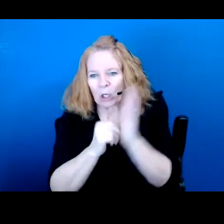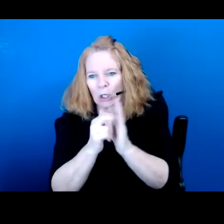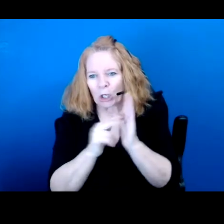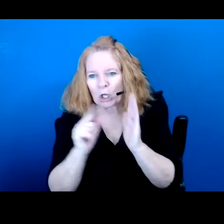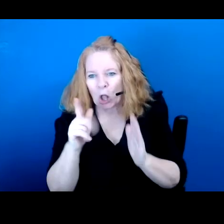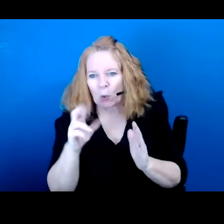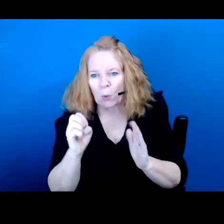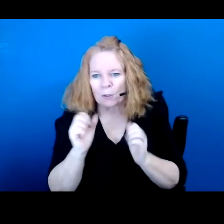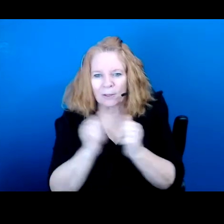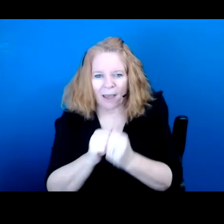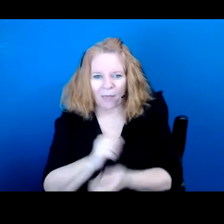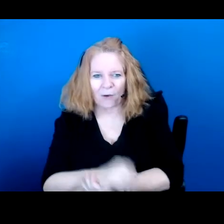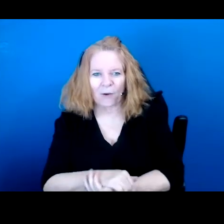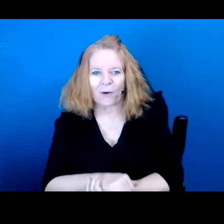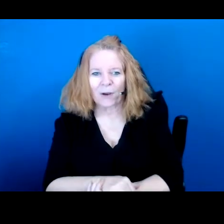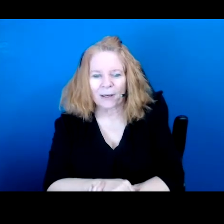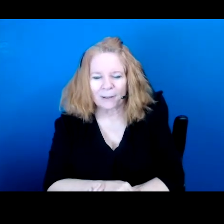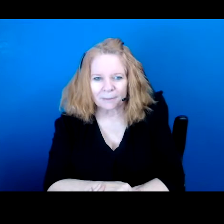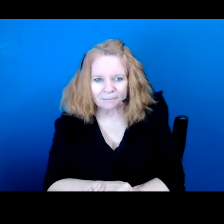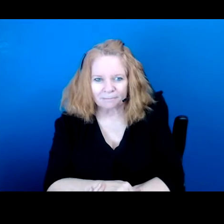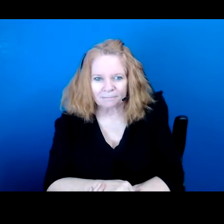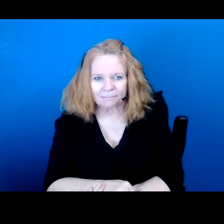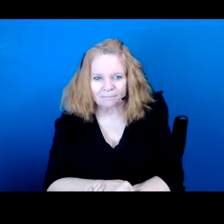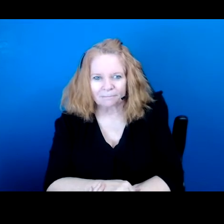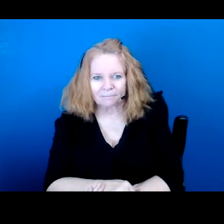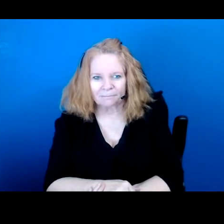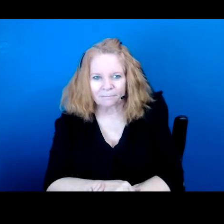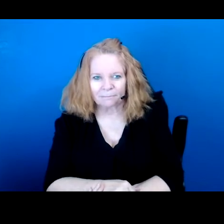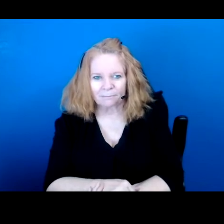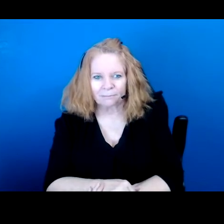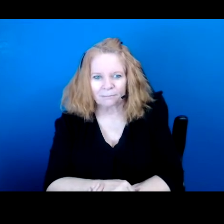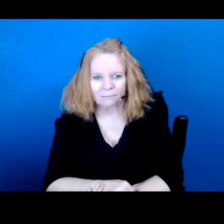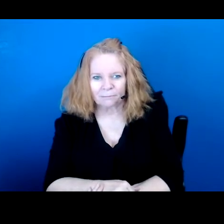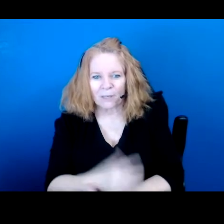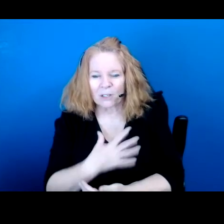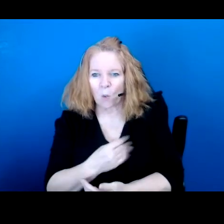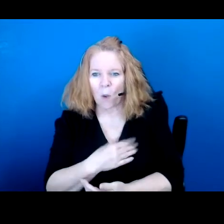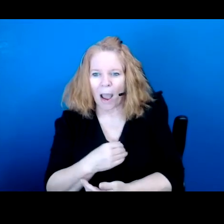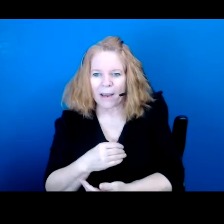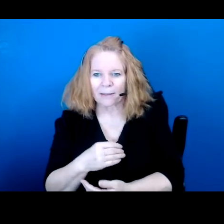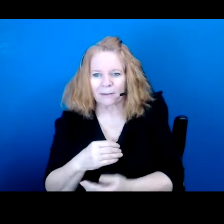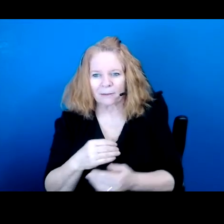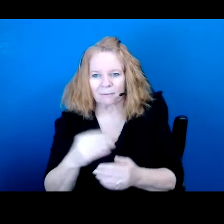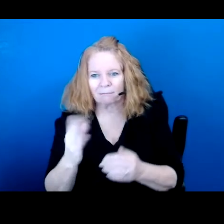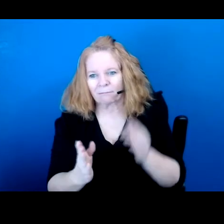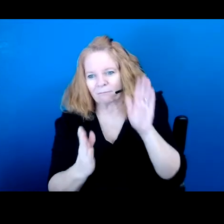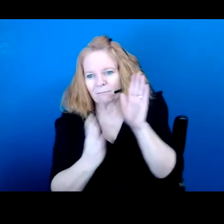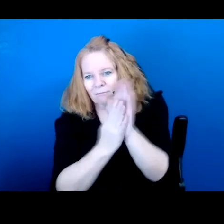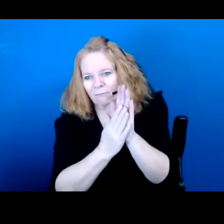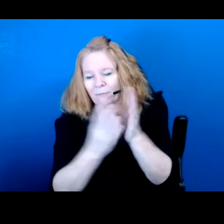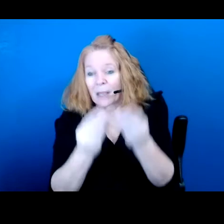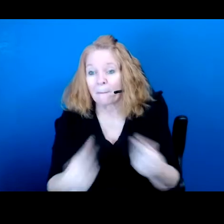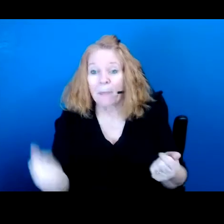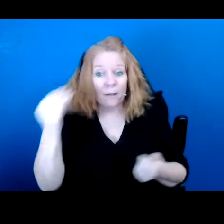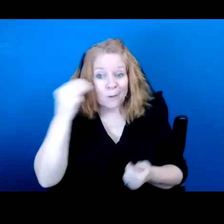de la orejita le vamos a poner pegamento en el lado blanco y lo ponemos encima del pedazo de